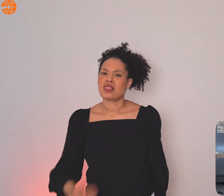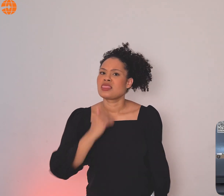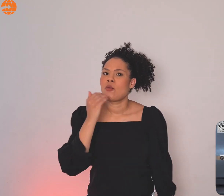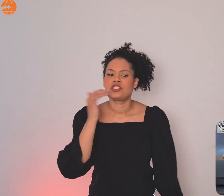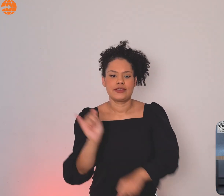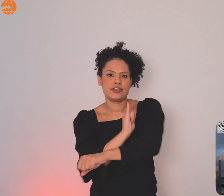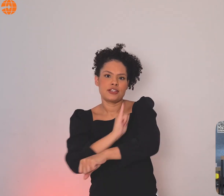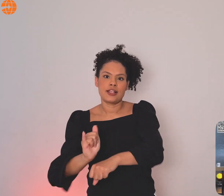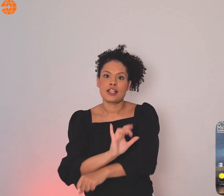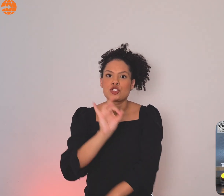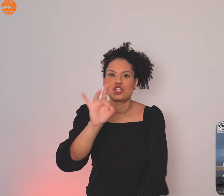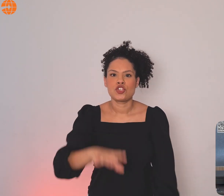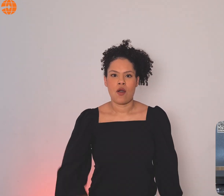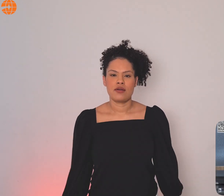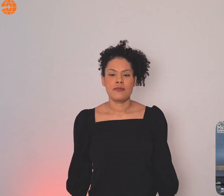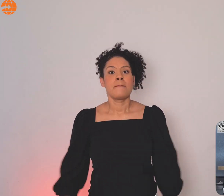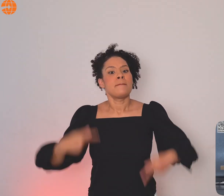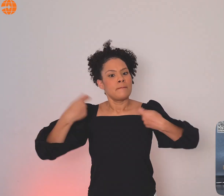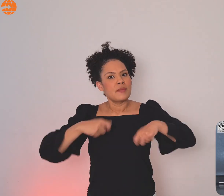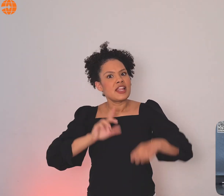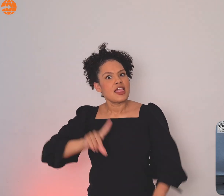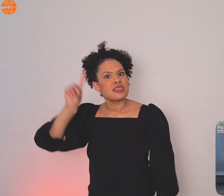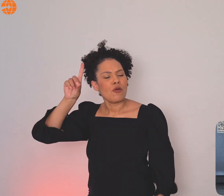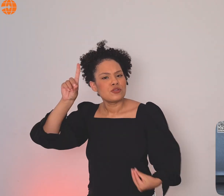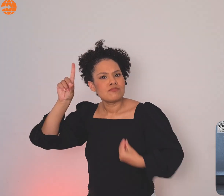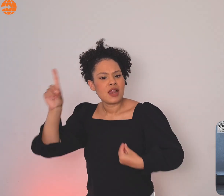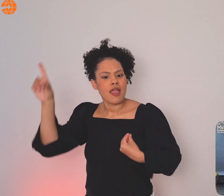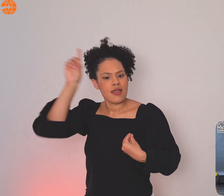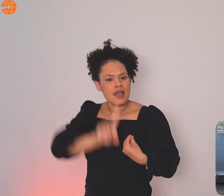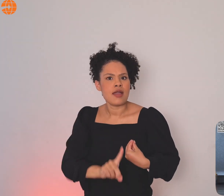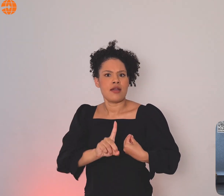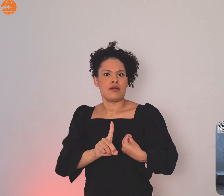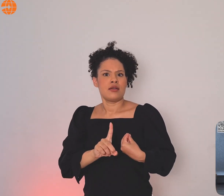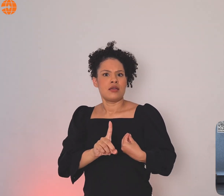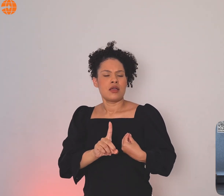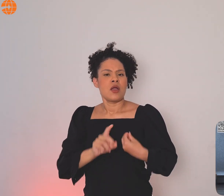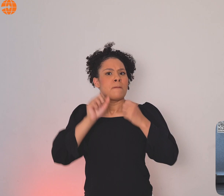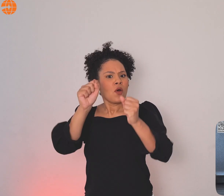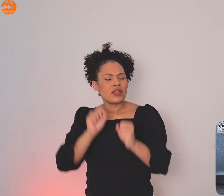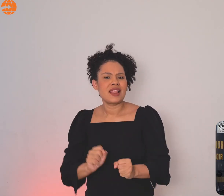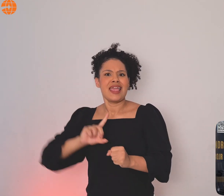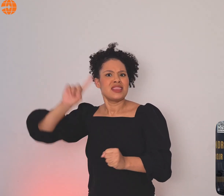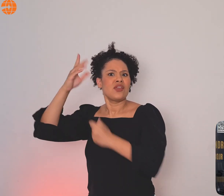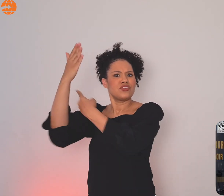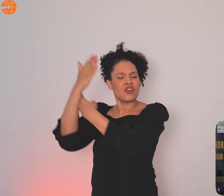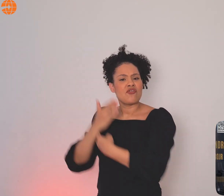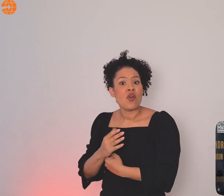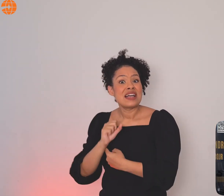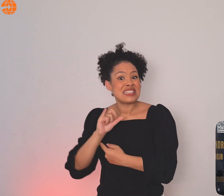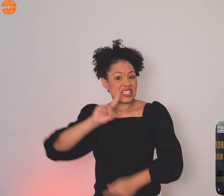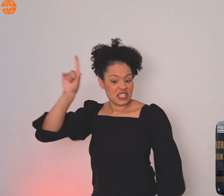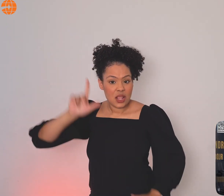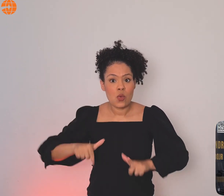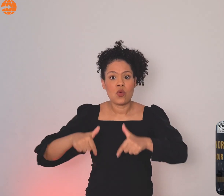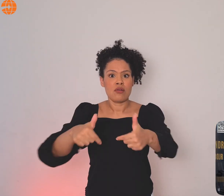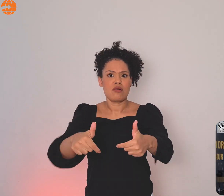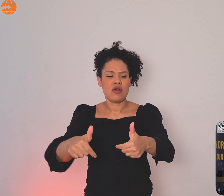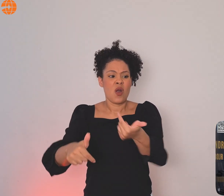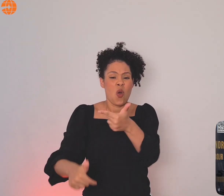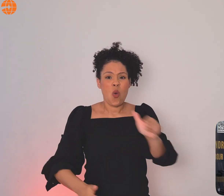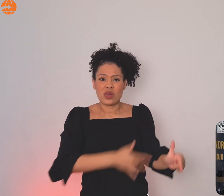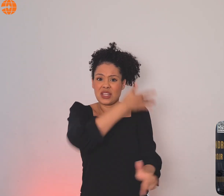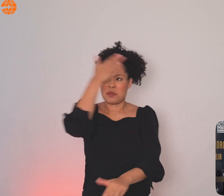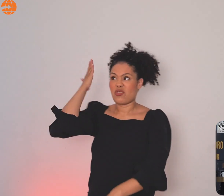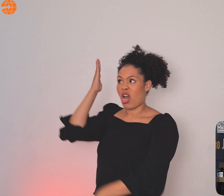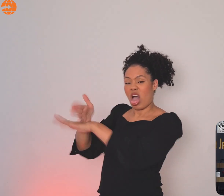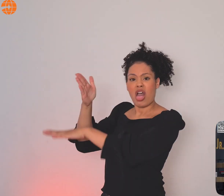do Deus eterno, nós temos o favor de Deus sobre nós, agindo Ele, quem impedirá? Quem entendeu?